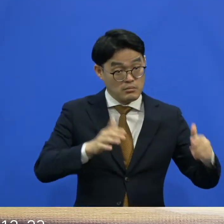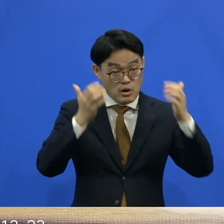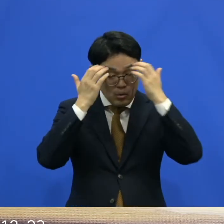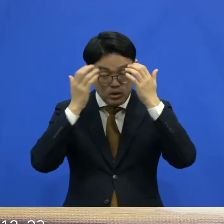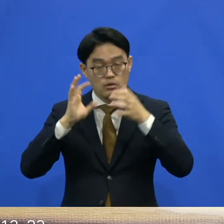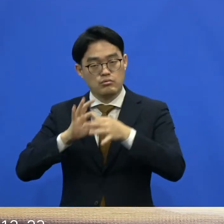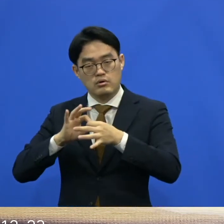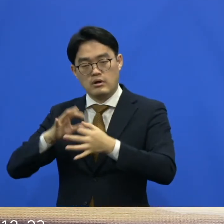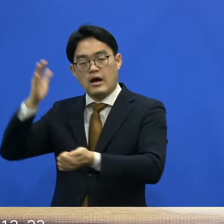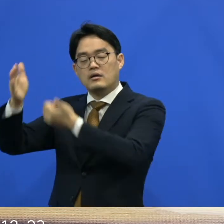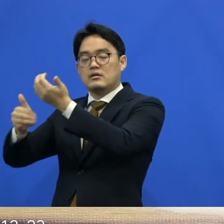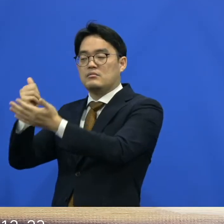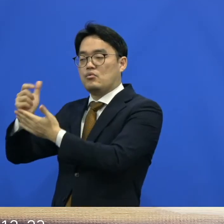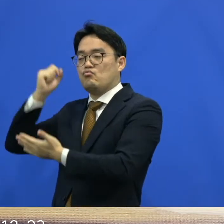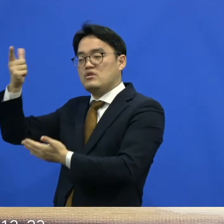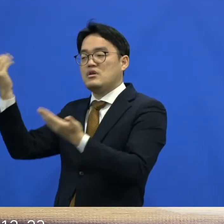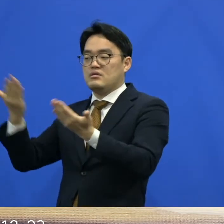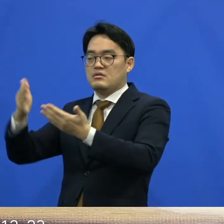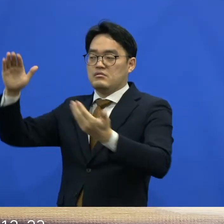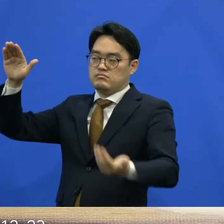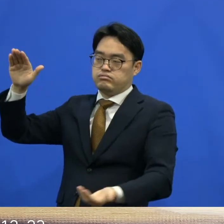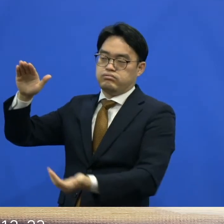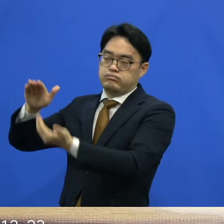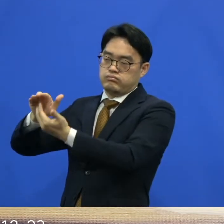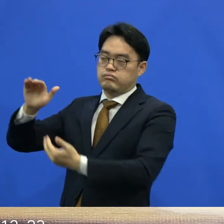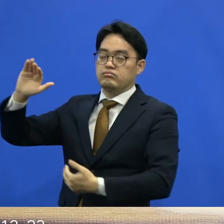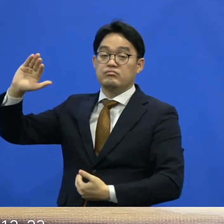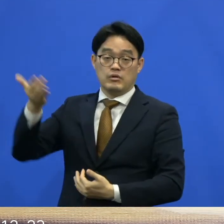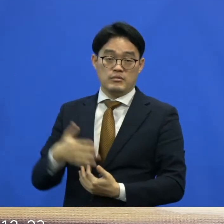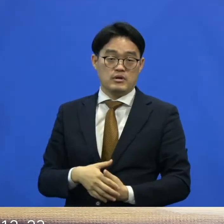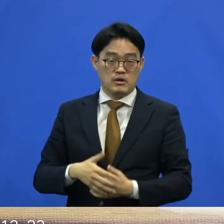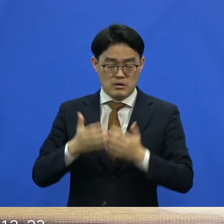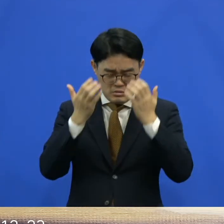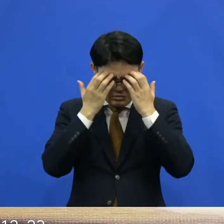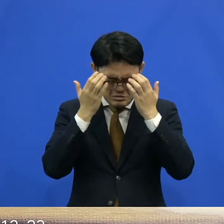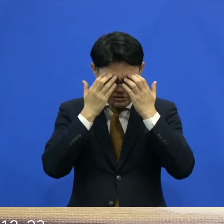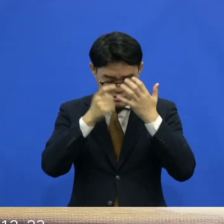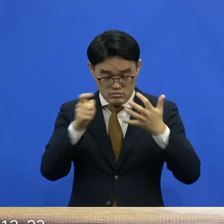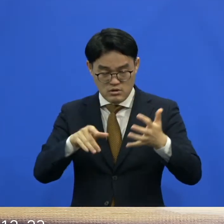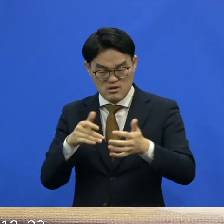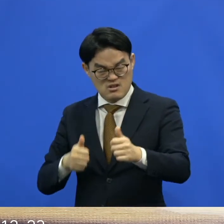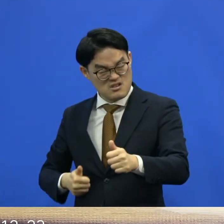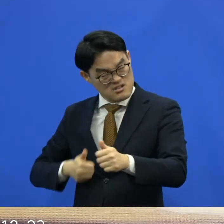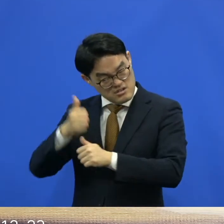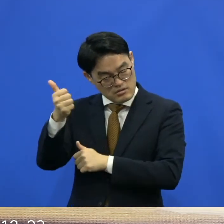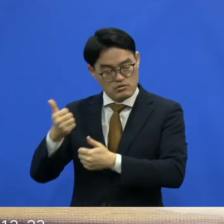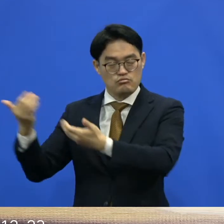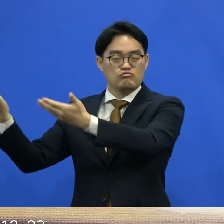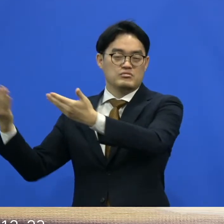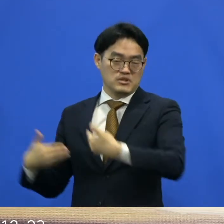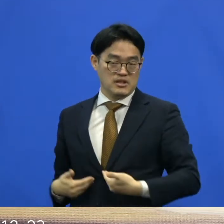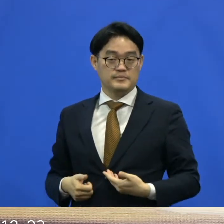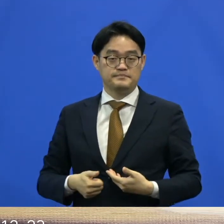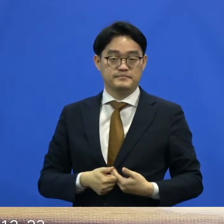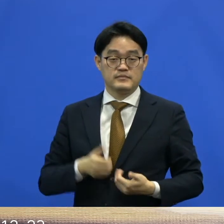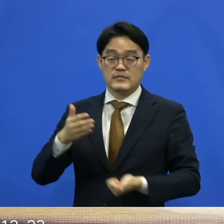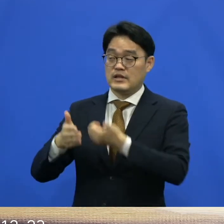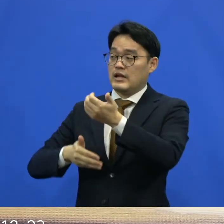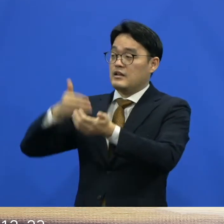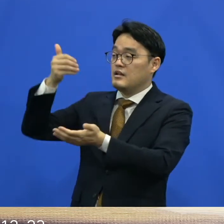고난을 당하시고 우리를 곧 고난 가운데 이기게 하십니다. 하나님이 떠나시지 않는다는